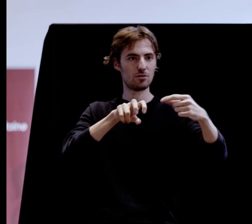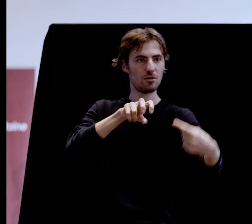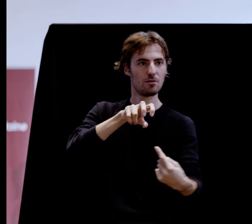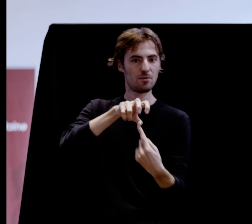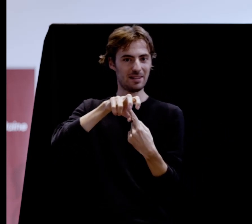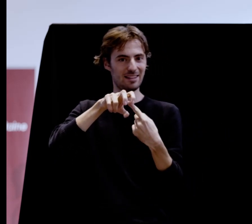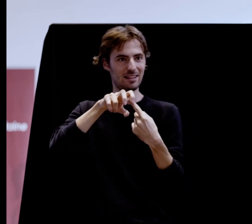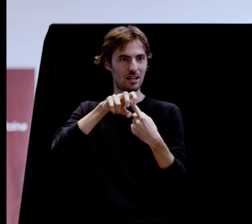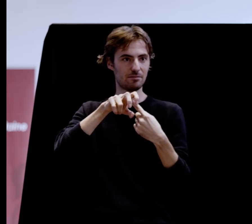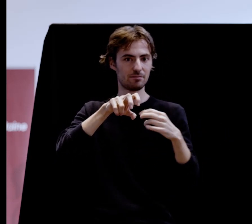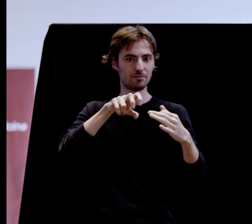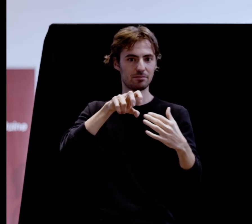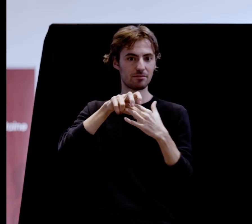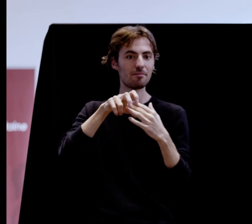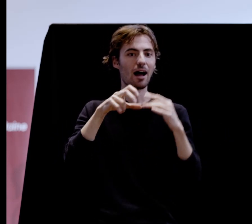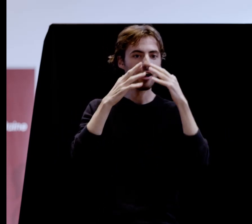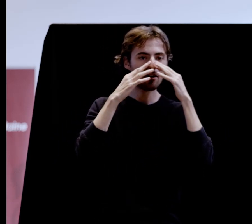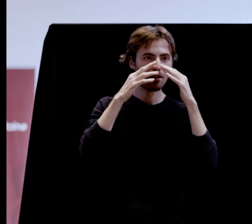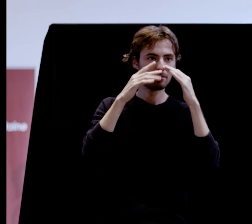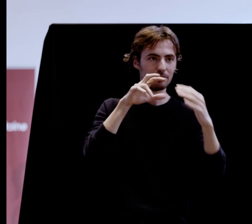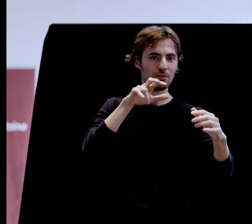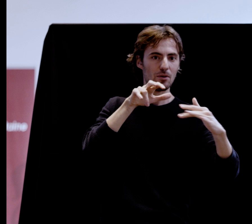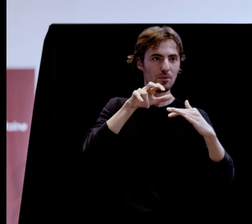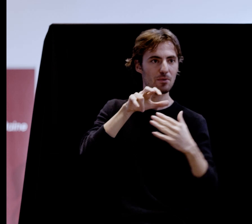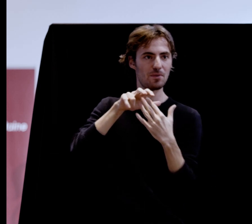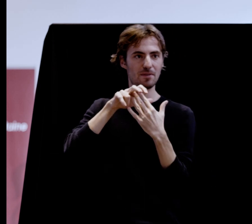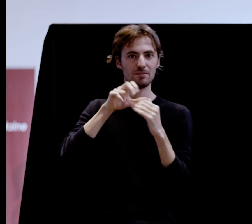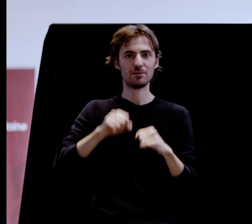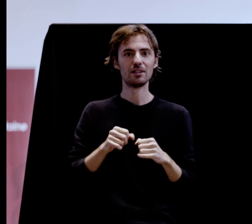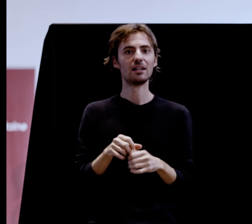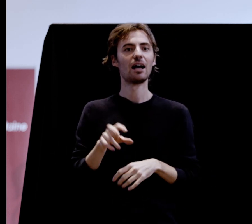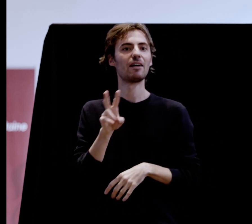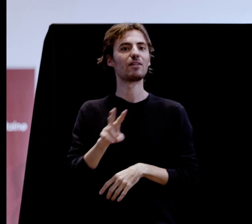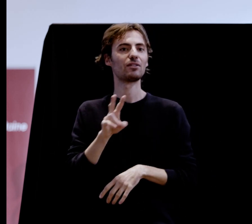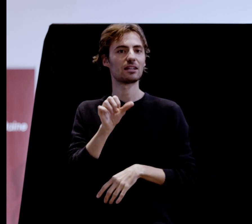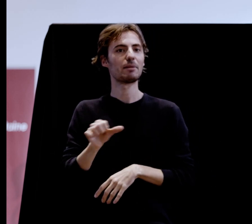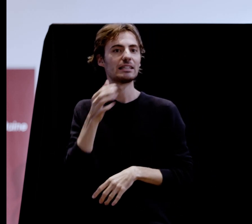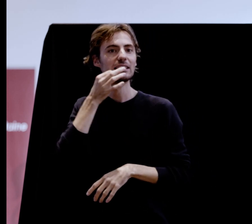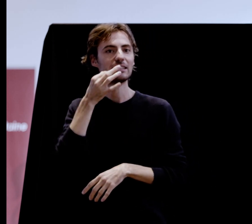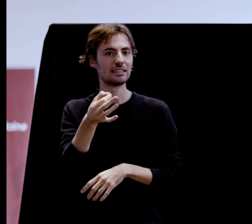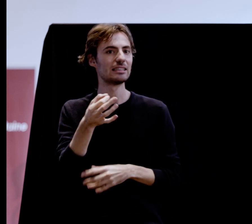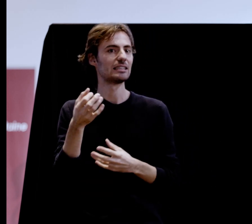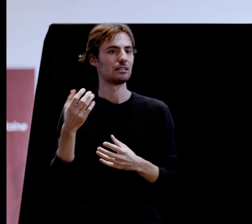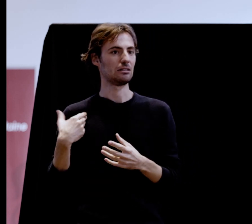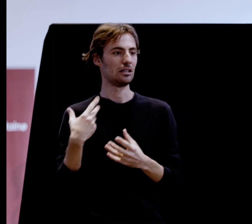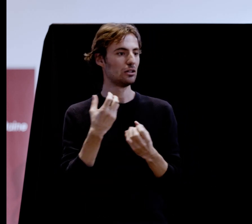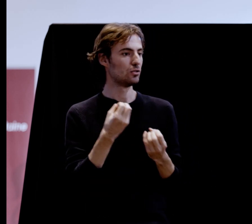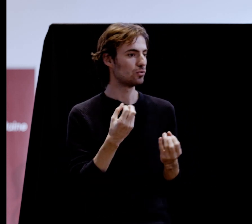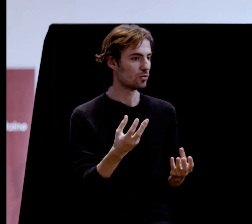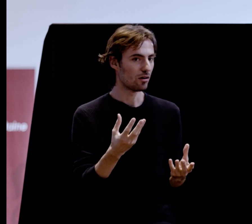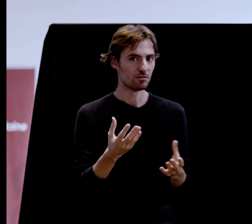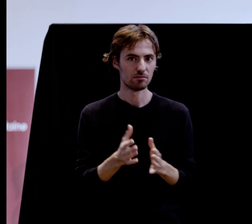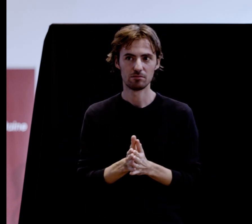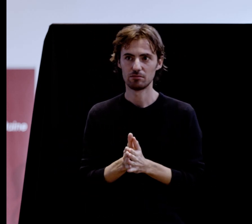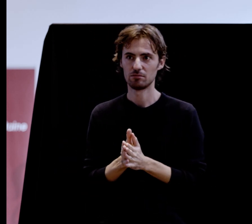des neurones olfactifs. Or, comme vous a dit Véronique, souvent, très souvent, de façon